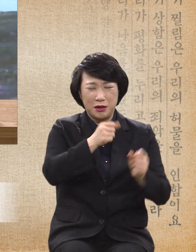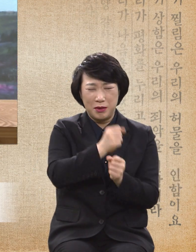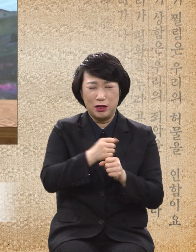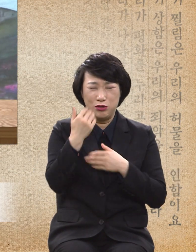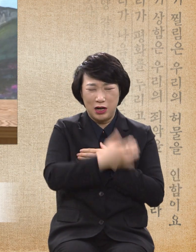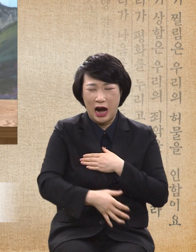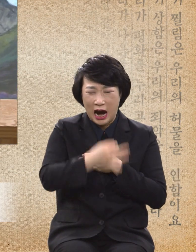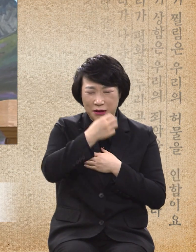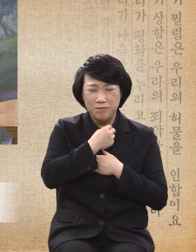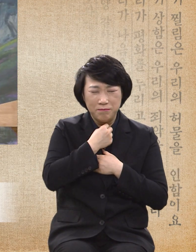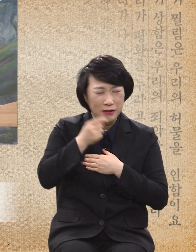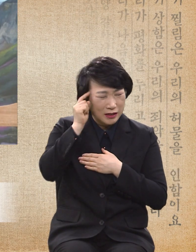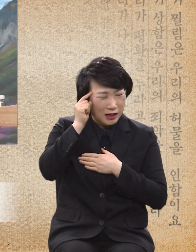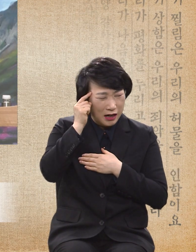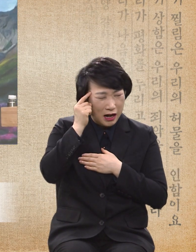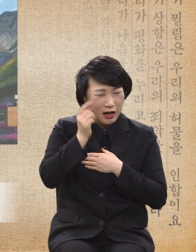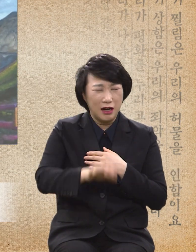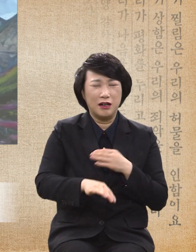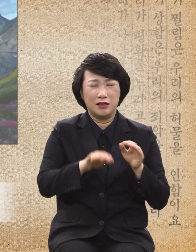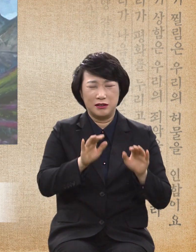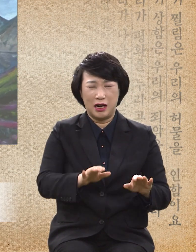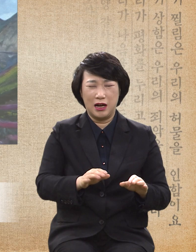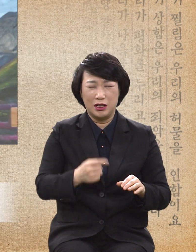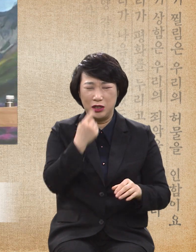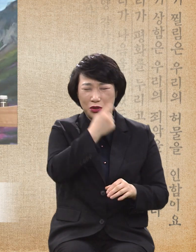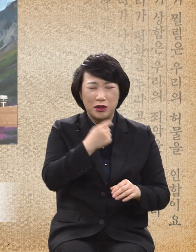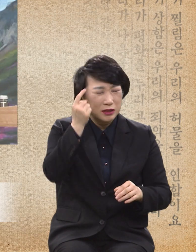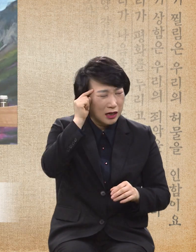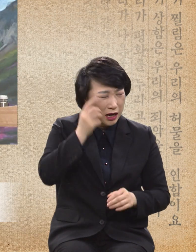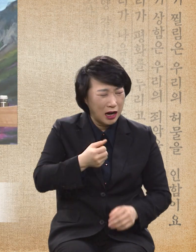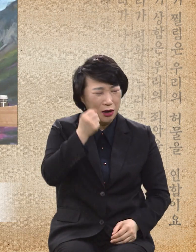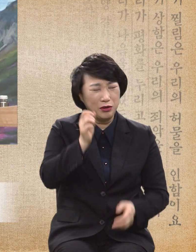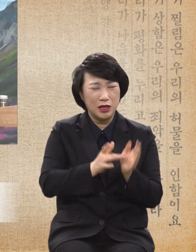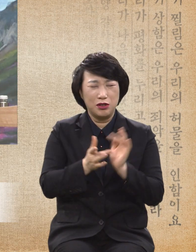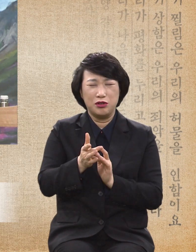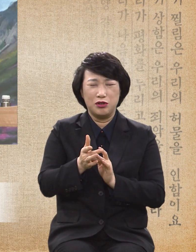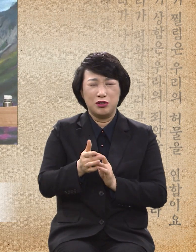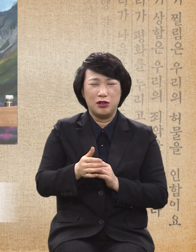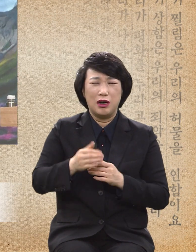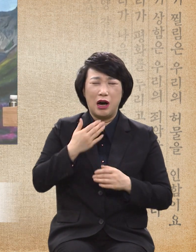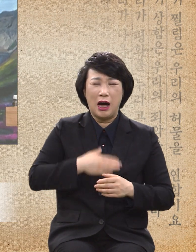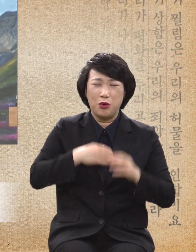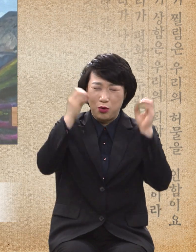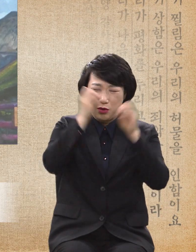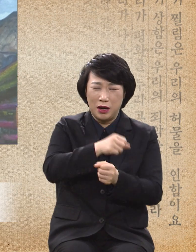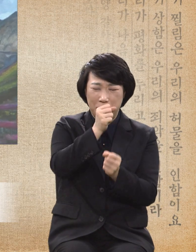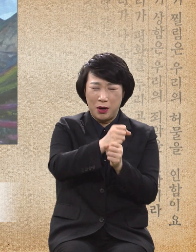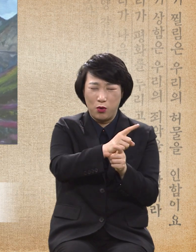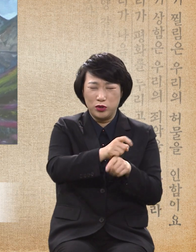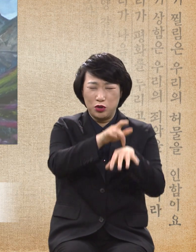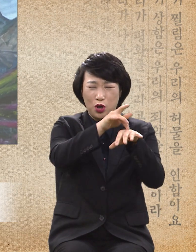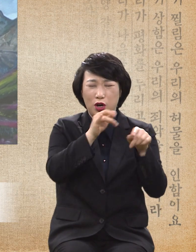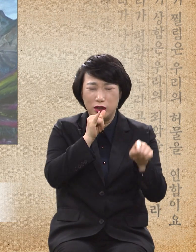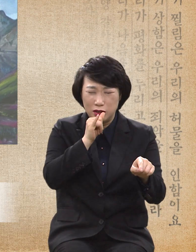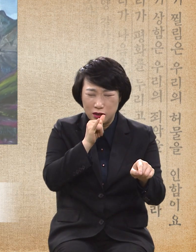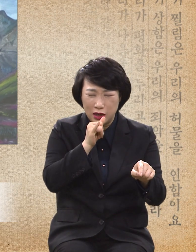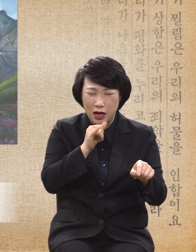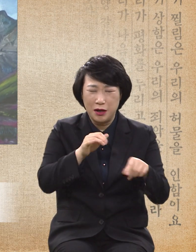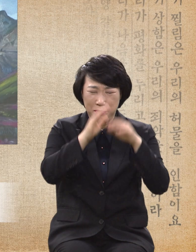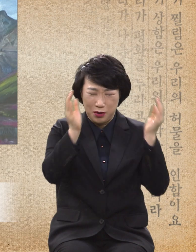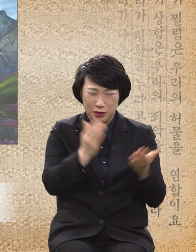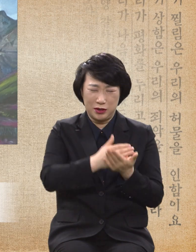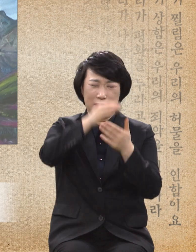정욕과 소욕으로 증의하며 이성적 판단으로 예수를 알게 하는 원수 마귀 사단 귀신아